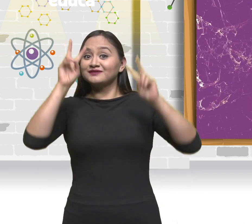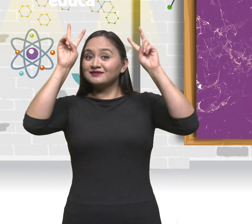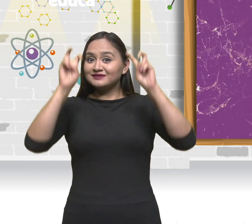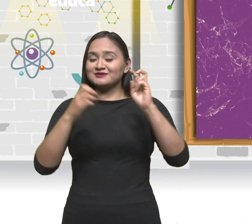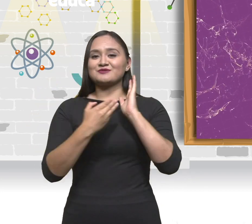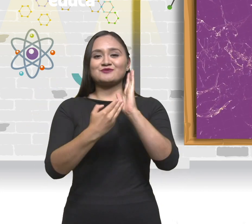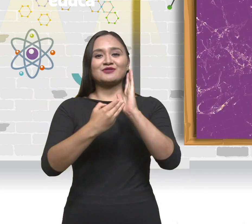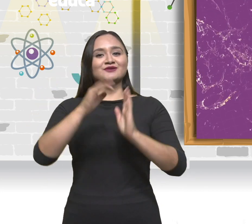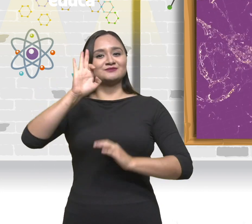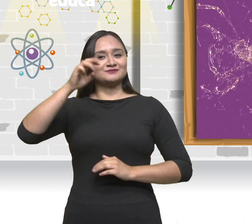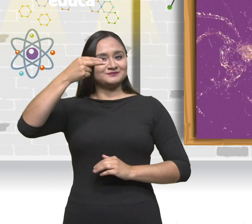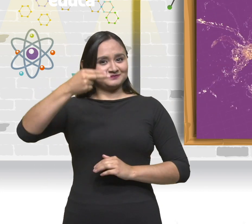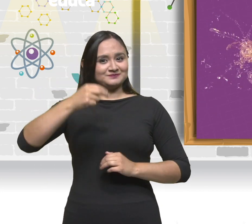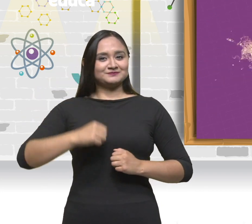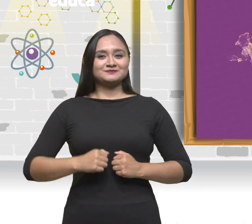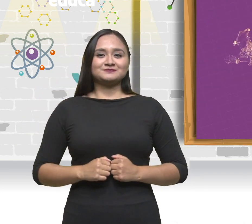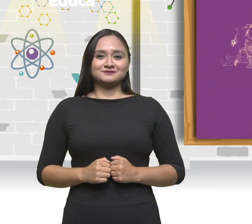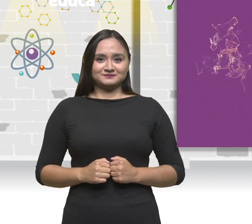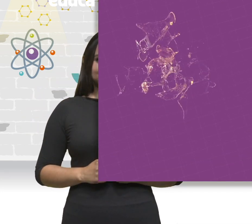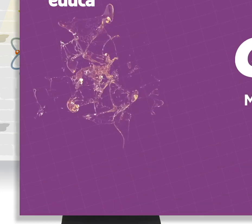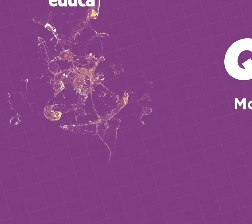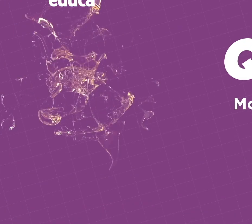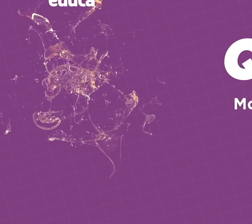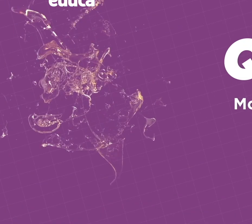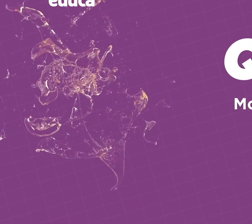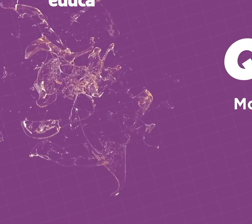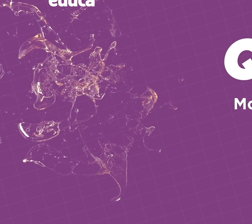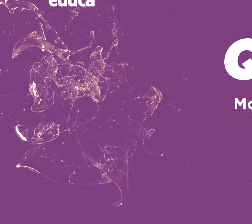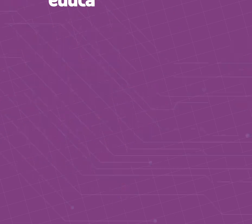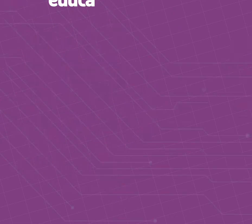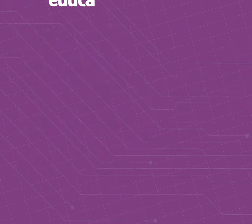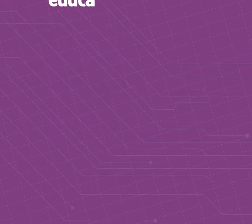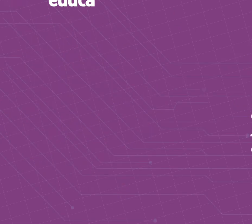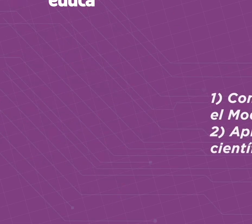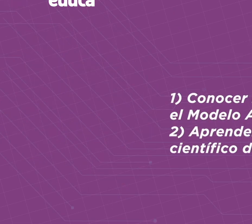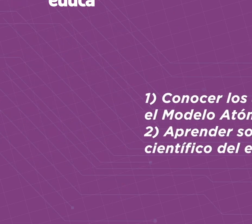química, hablaremos acerca del modelo atómico de Thomson.